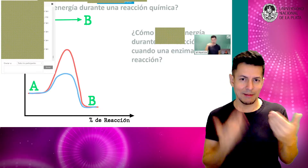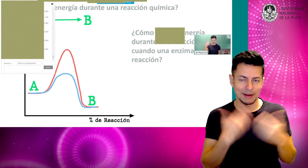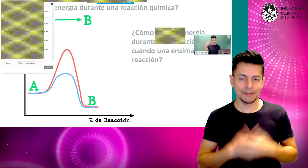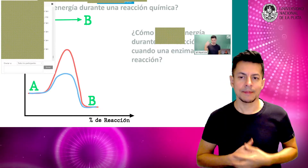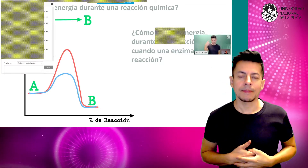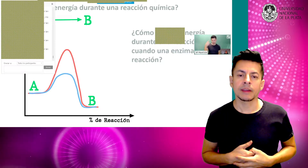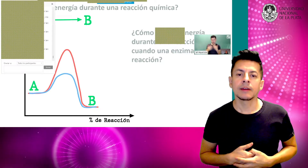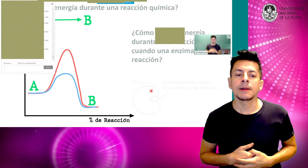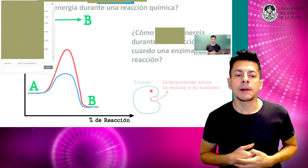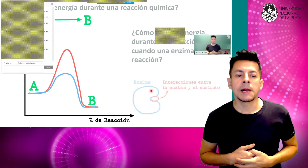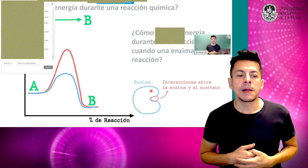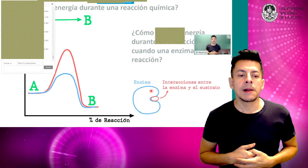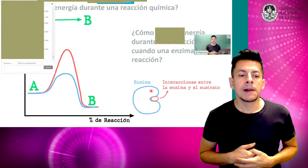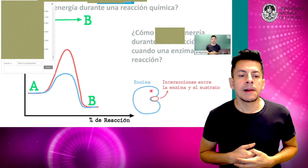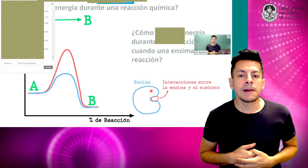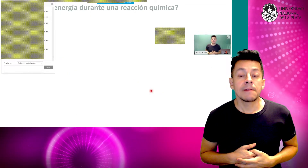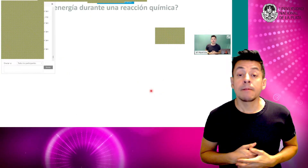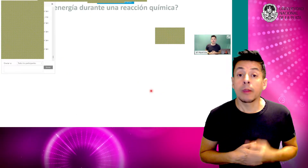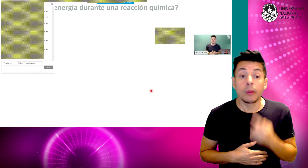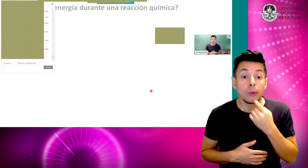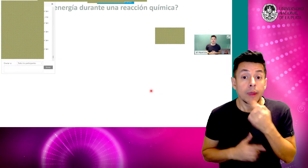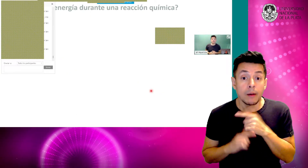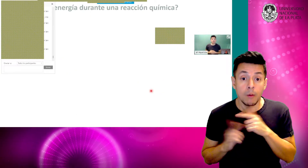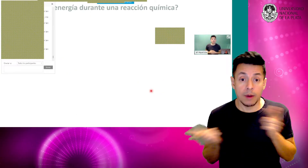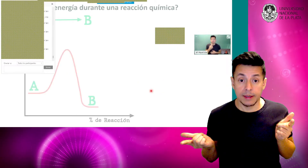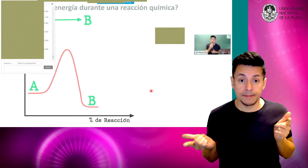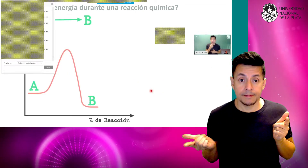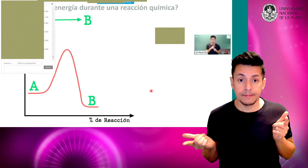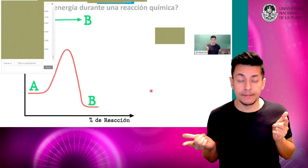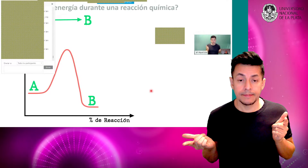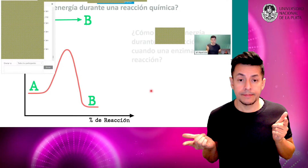Bueno, si sobre esto no hay más preguntas, vamos a ir...